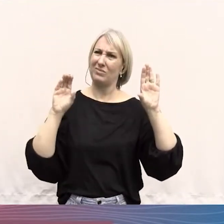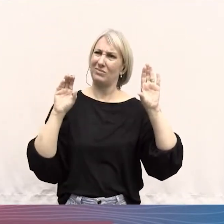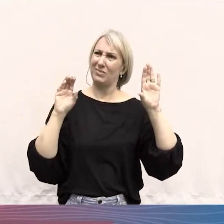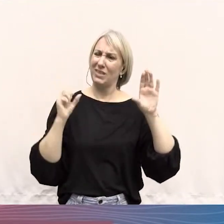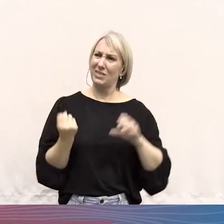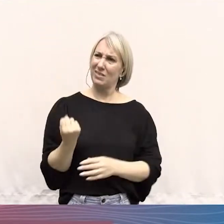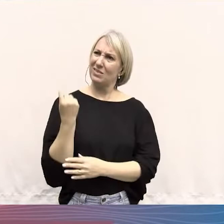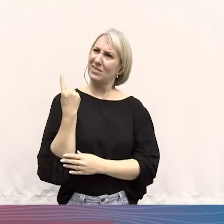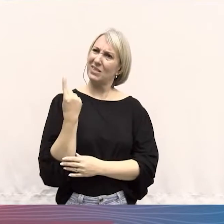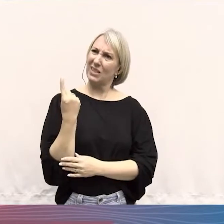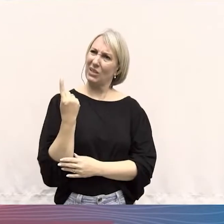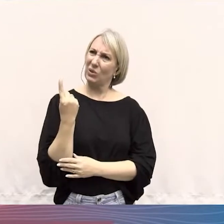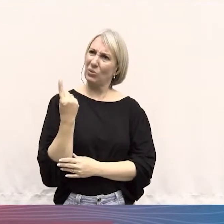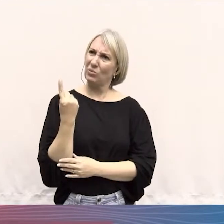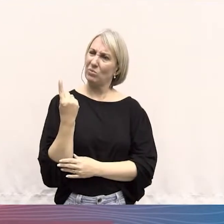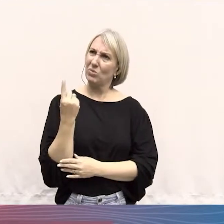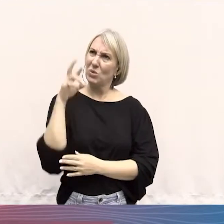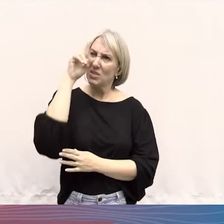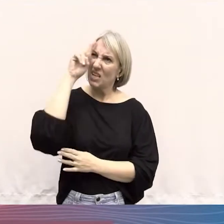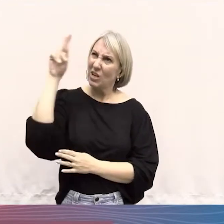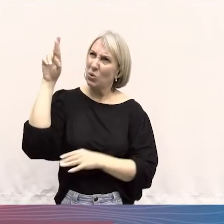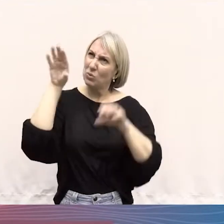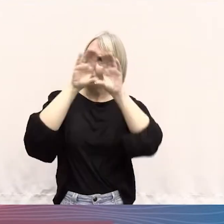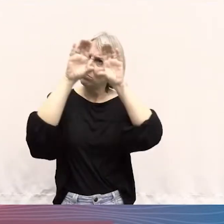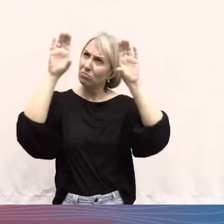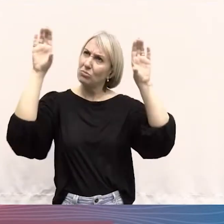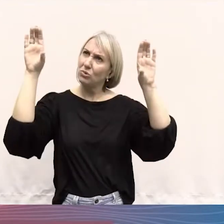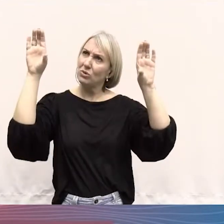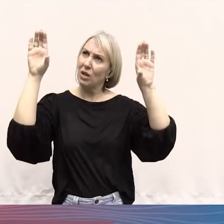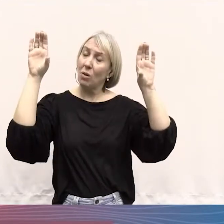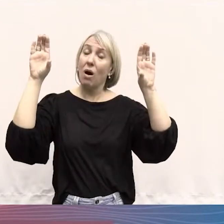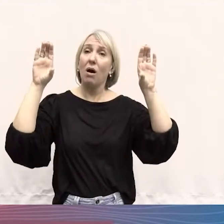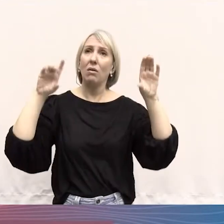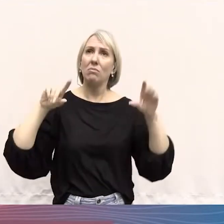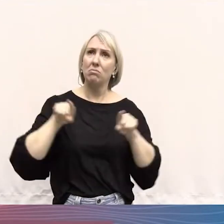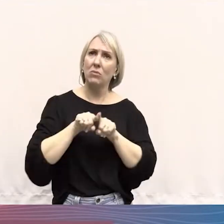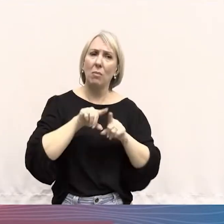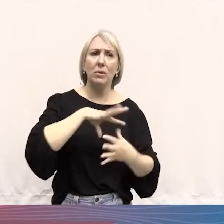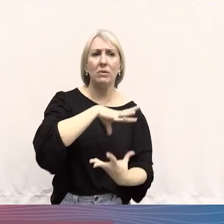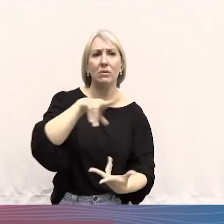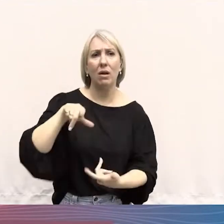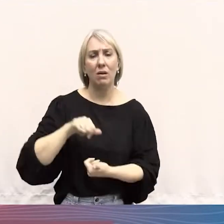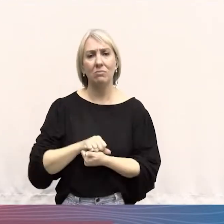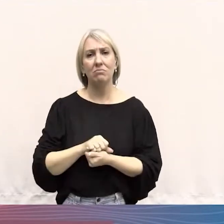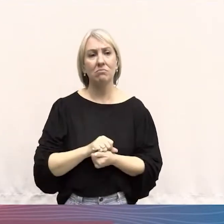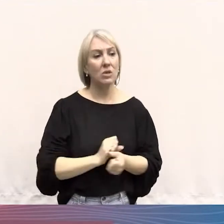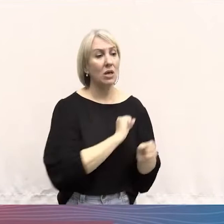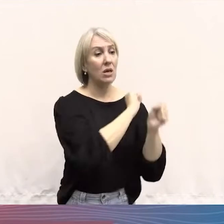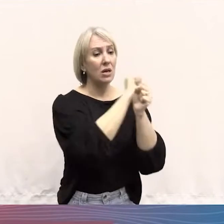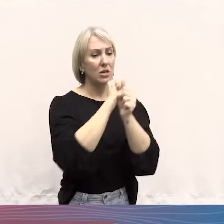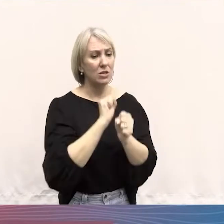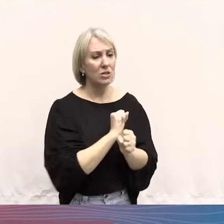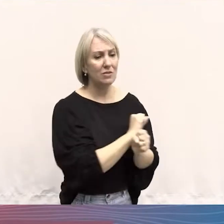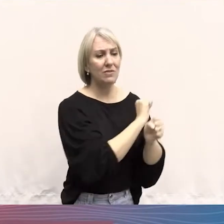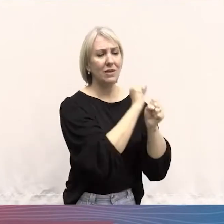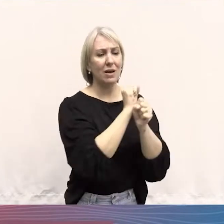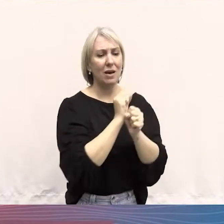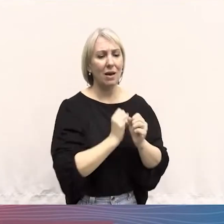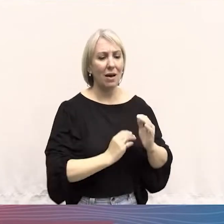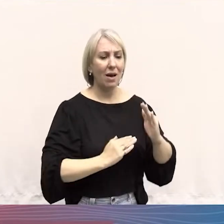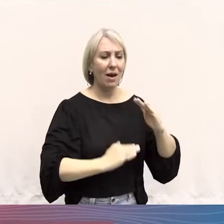céus e da terra, e reedifiquemos a casa que há muitos anos